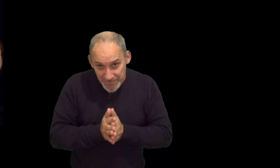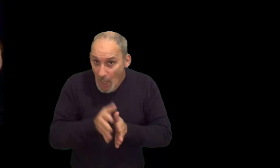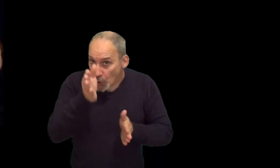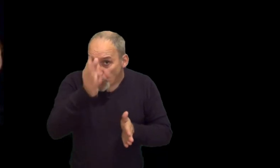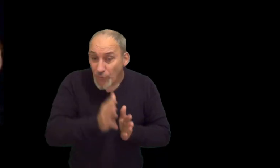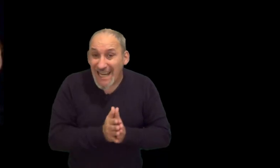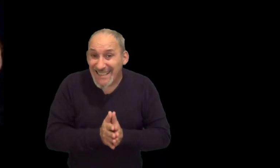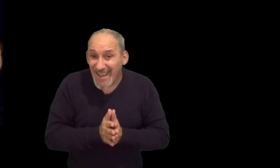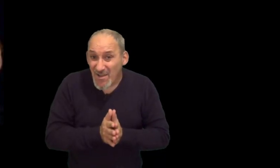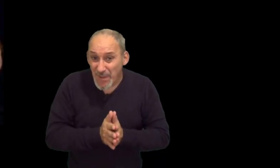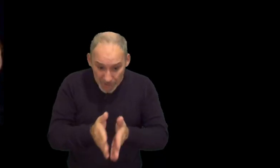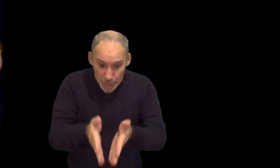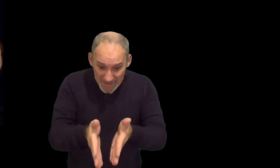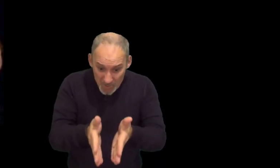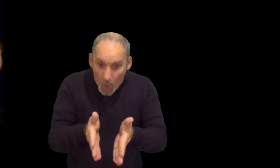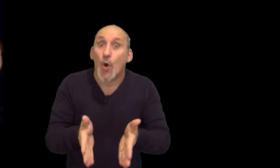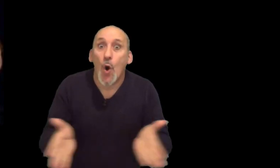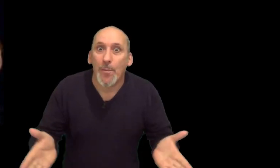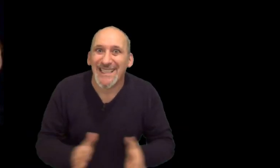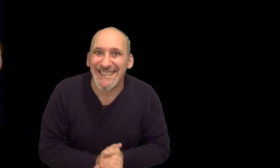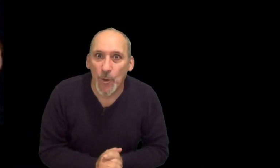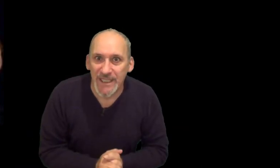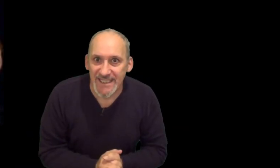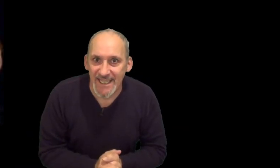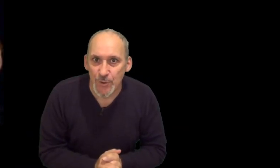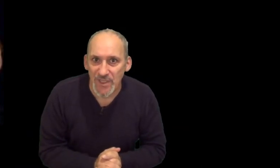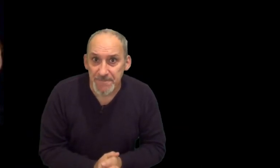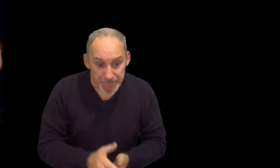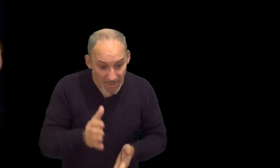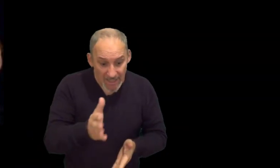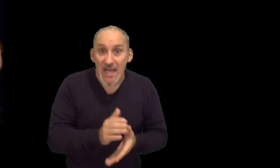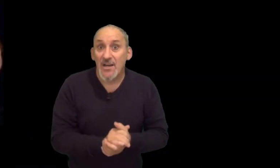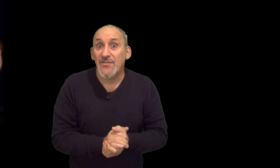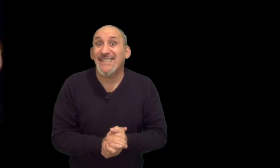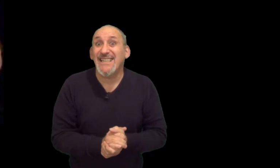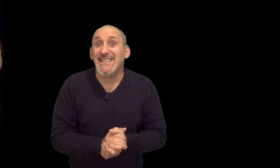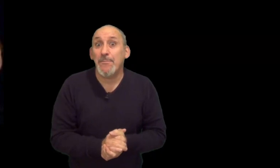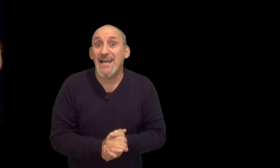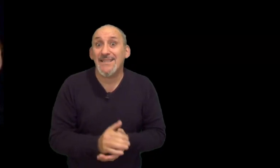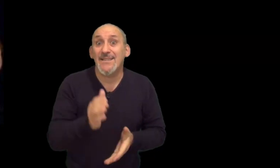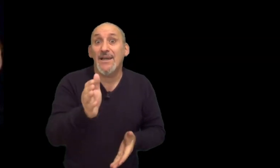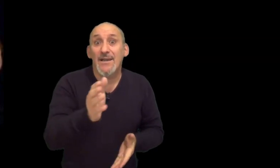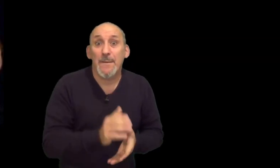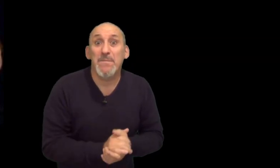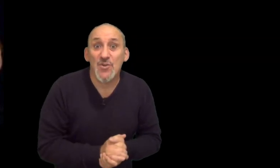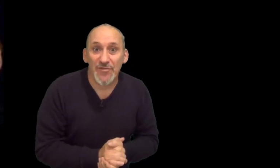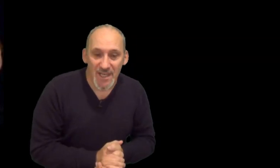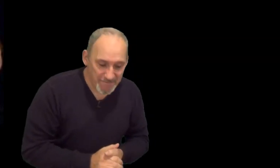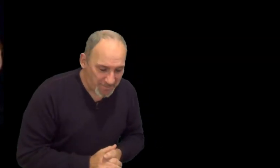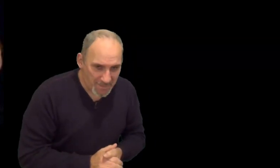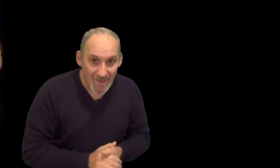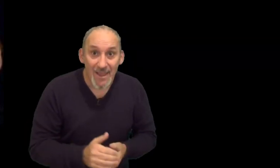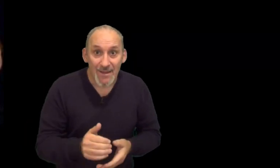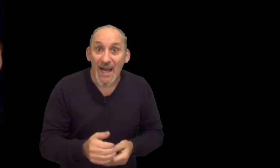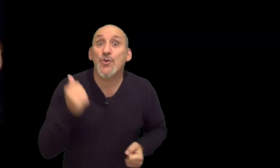mesdames et messieurs, Donald Trump, actuellement encore président des États-Unis, va céder sa place